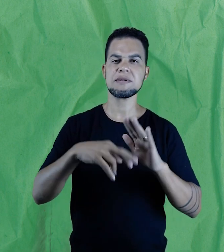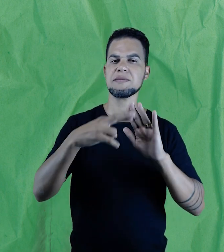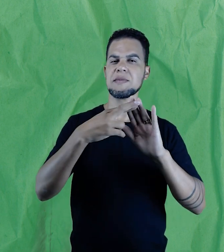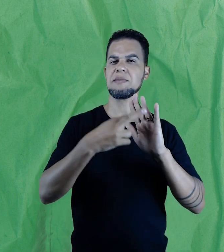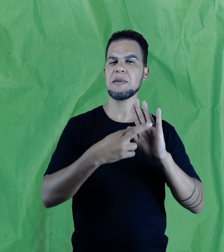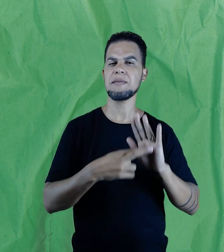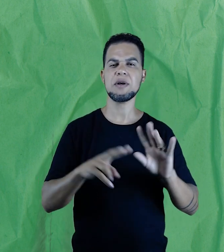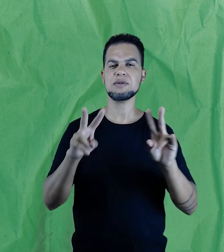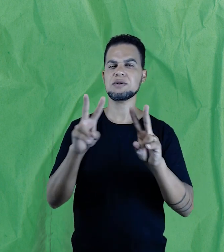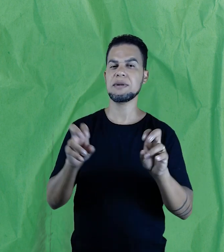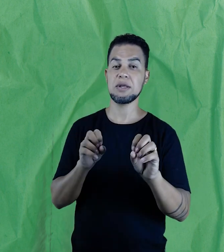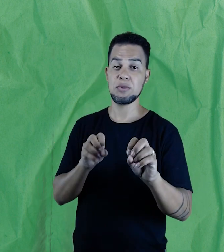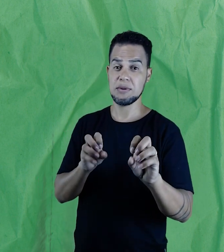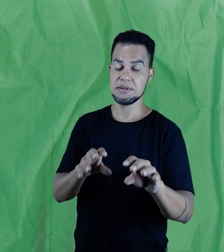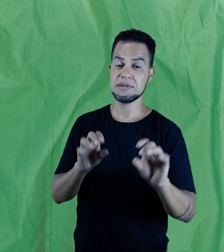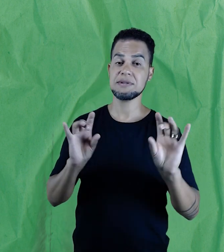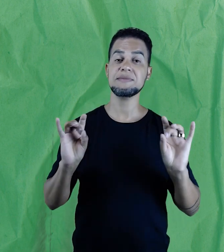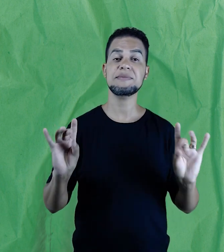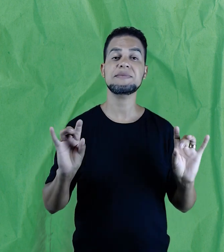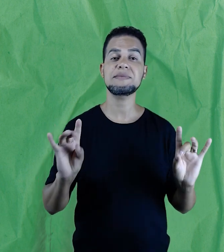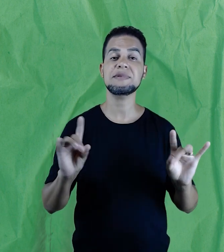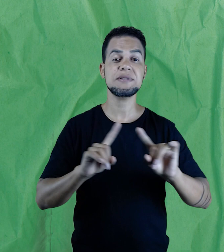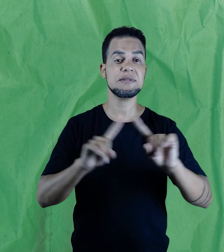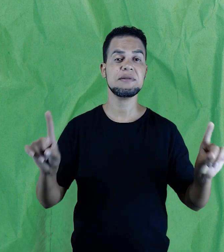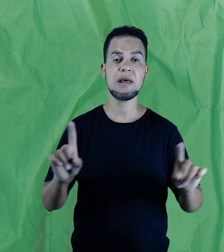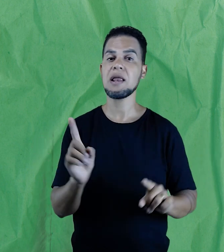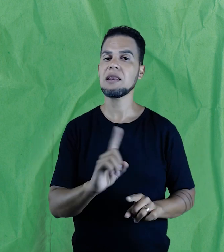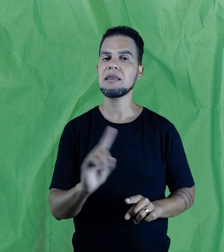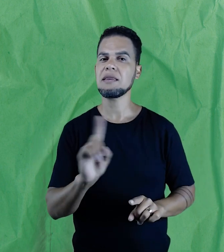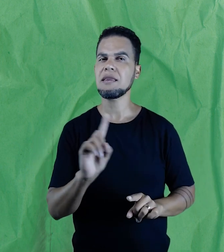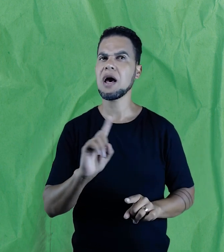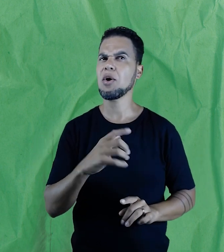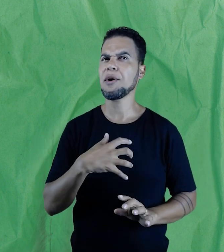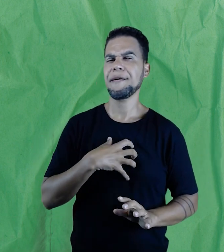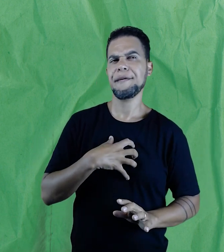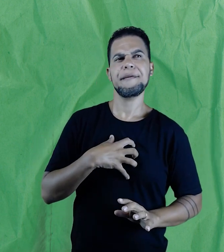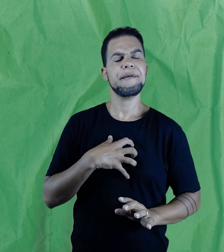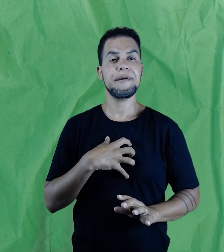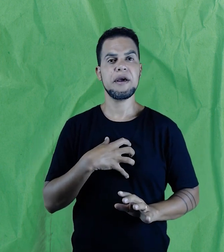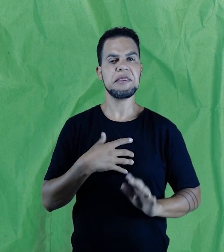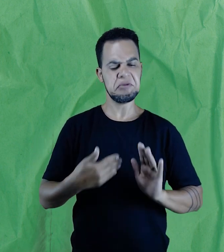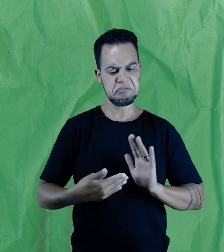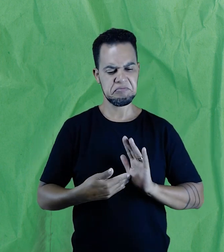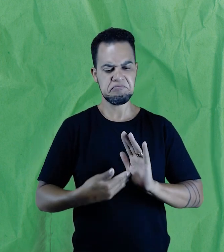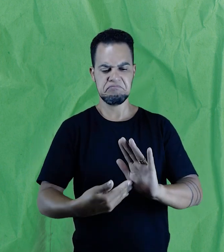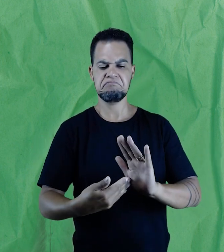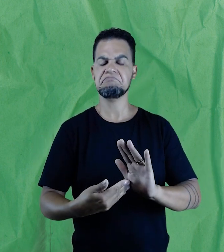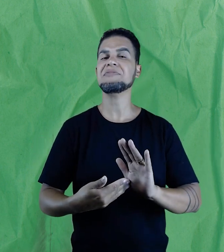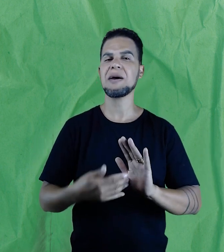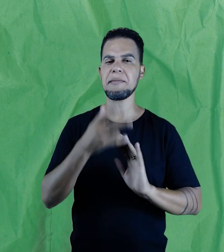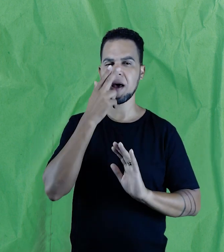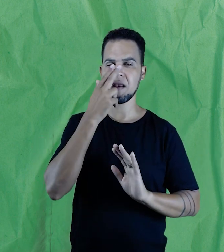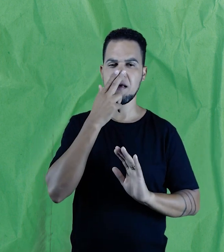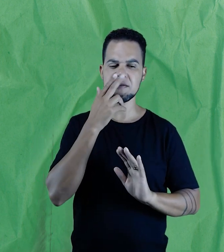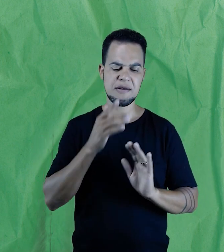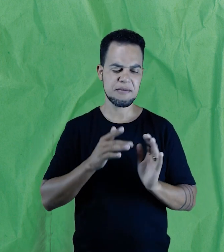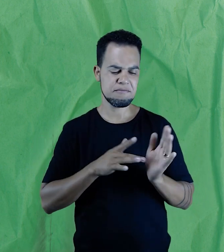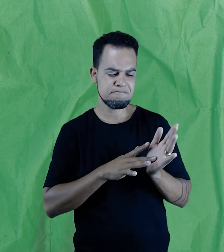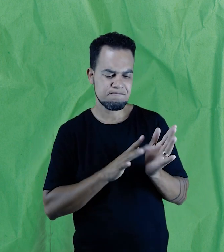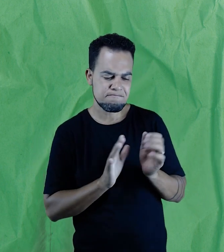a educação especial, mas não de uma forma tão aparente, né, ainda muito